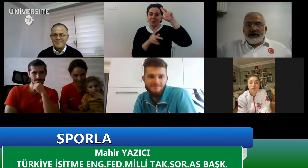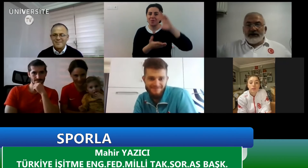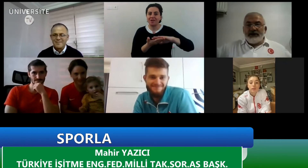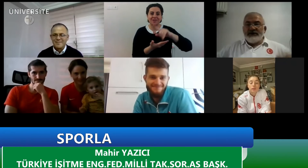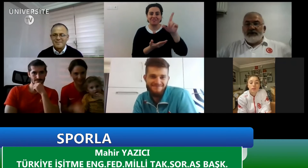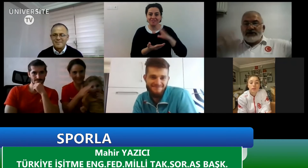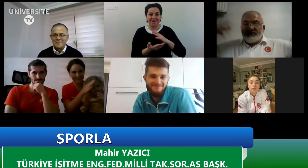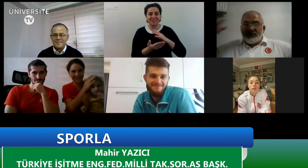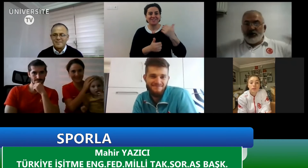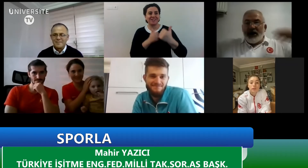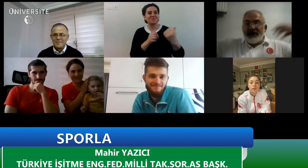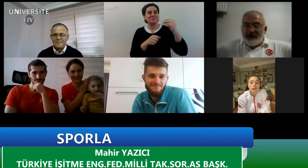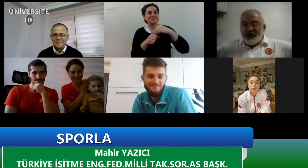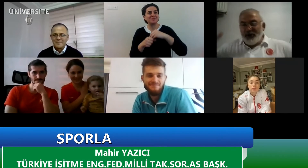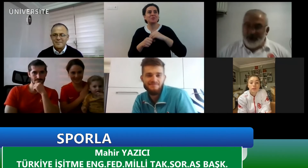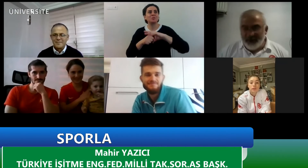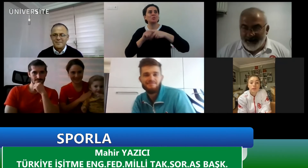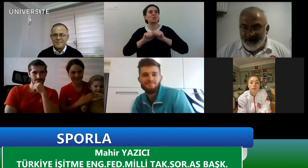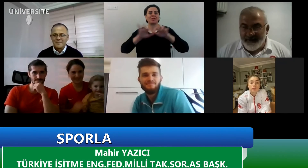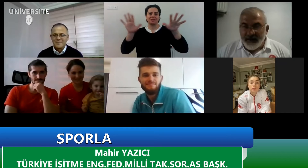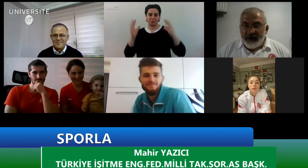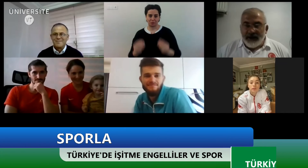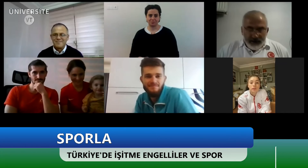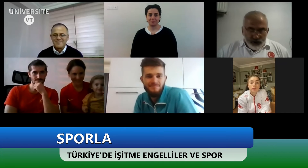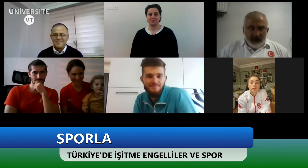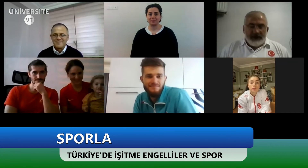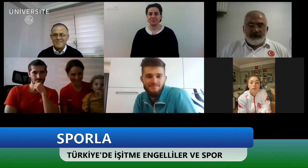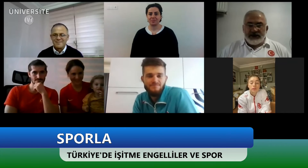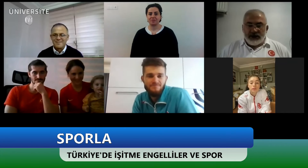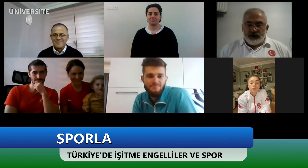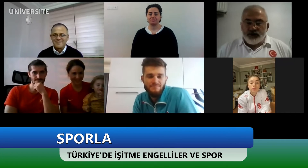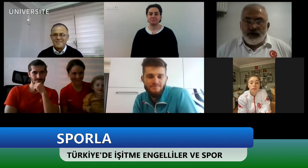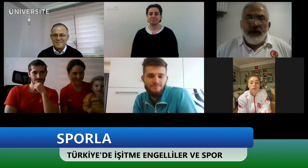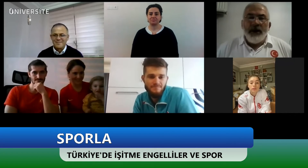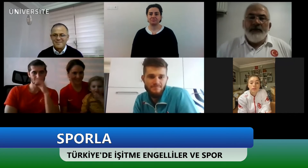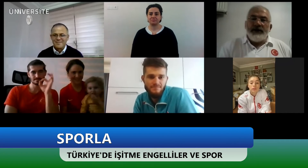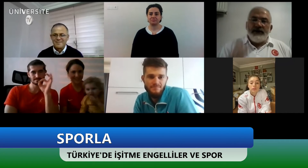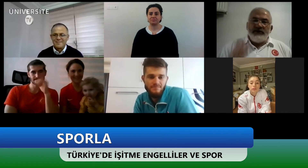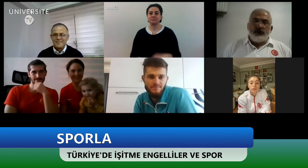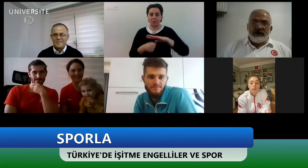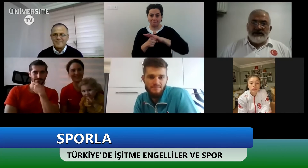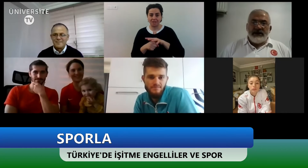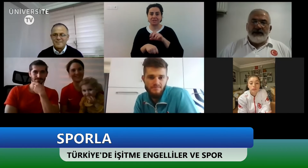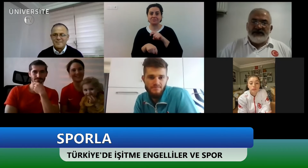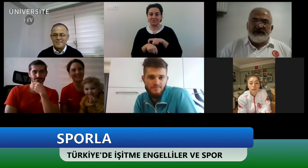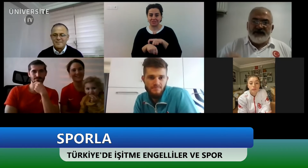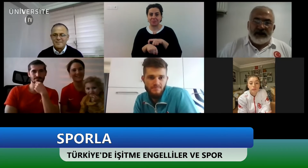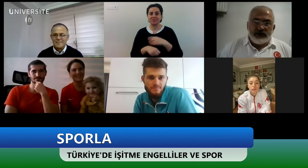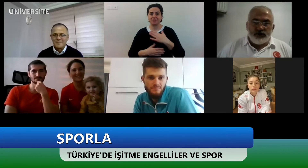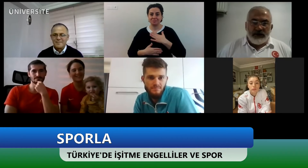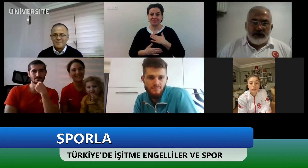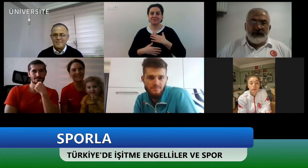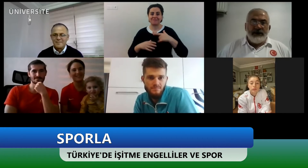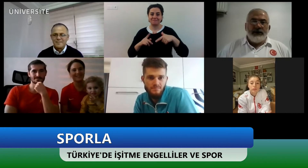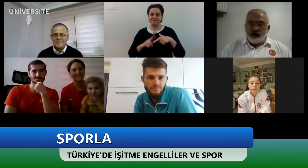bir baktık ki bizim yarışma dünyada yapılıyor oldu bir ara. Yani şunu anlatmaya çalışıyorum. Pandemi sürecinde biz